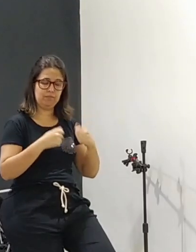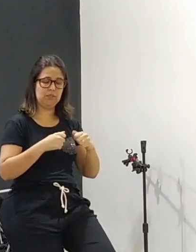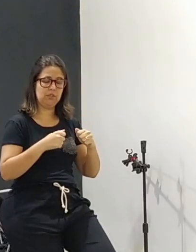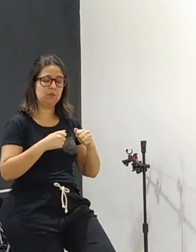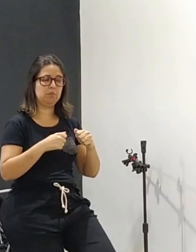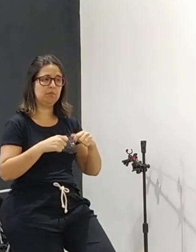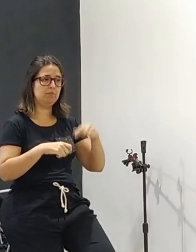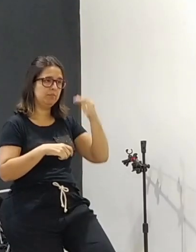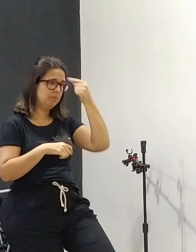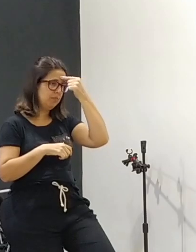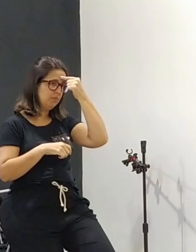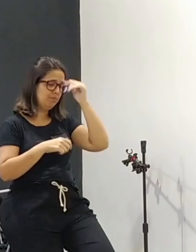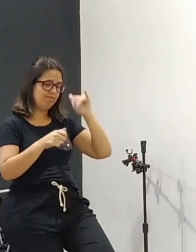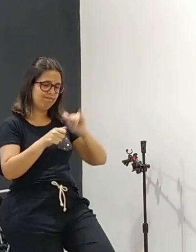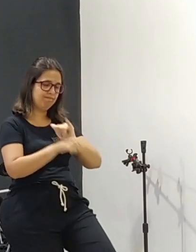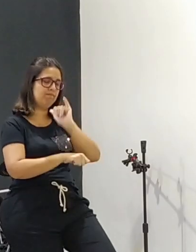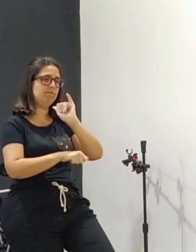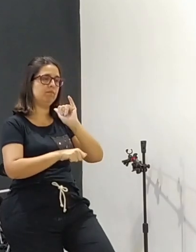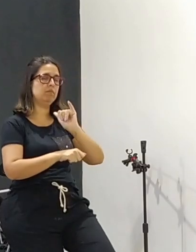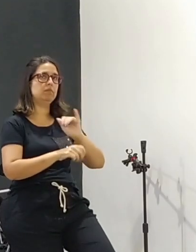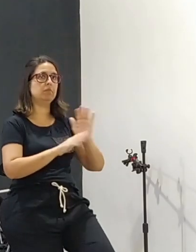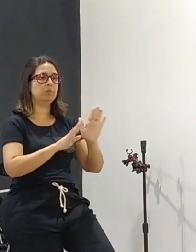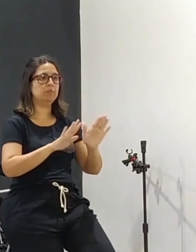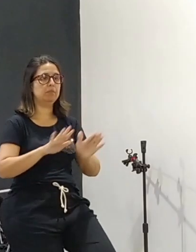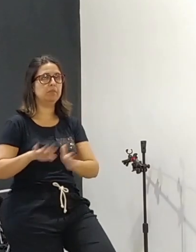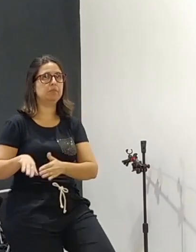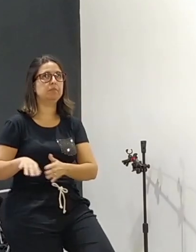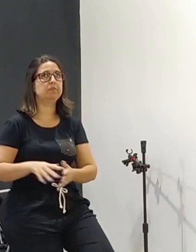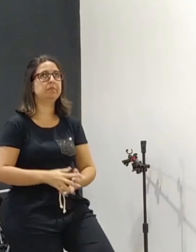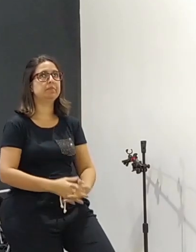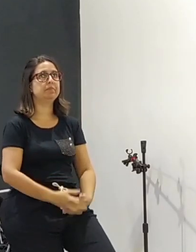em 1 João capítulo 2, versículo 15.